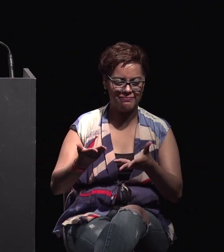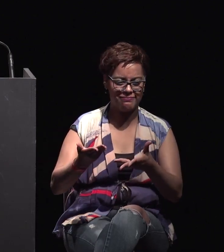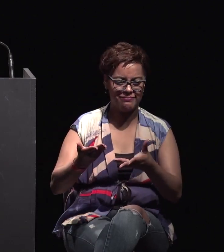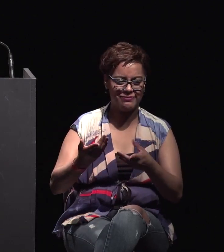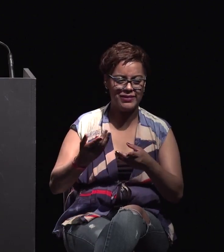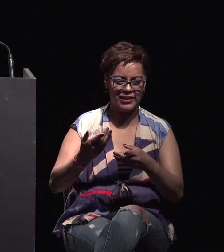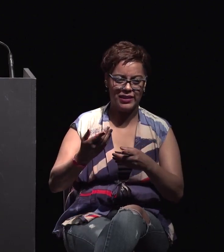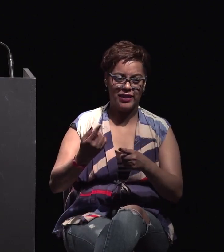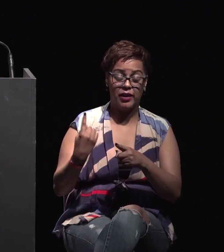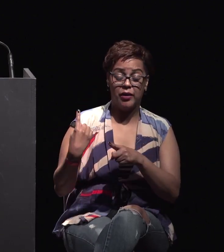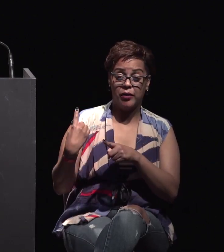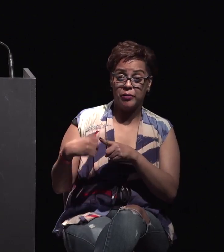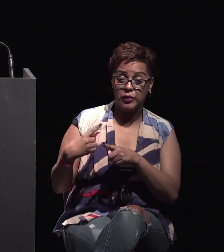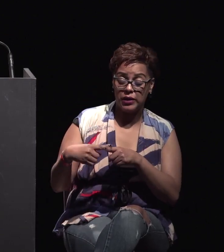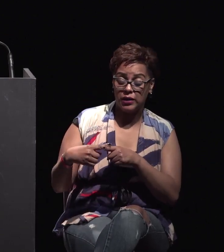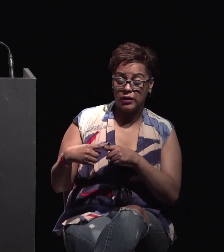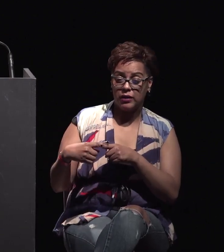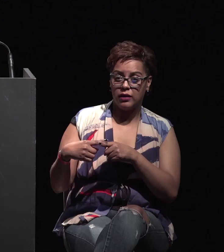se